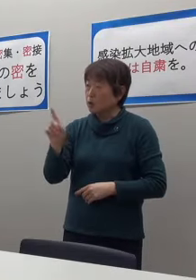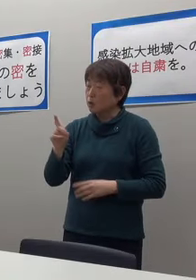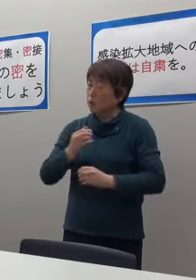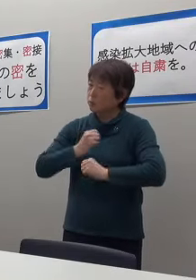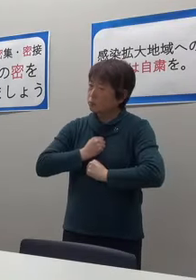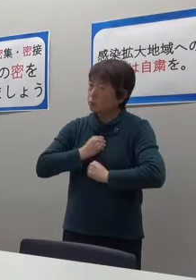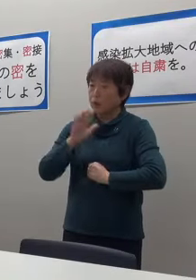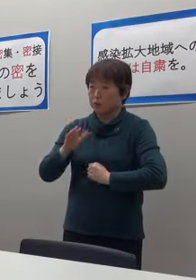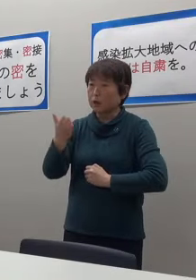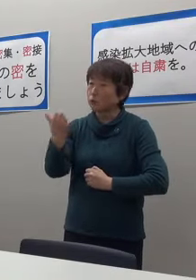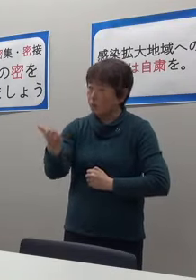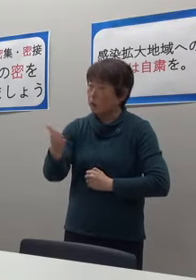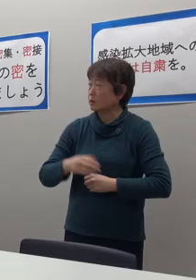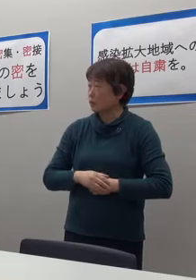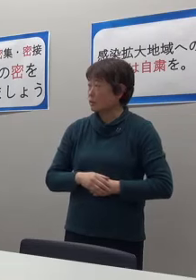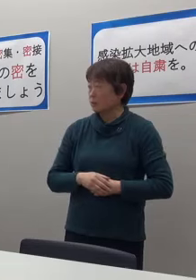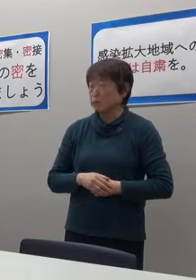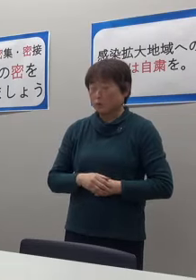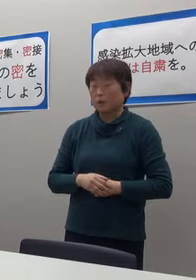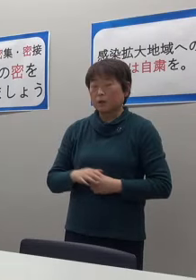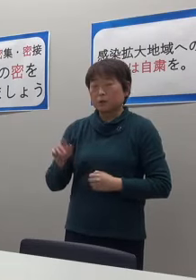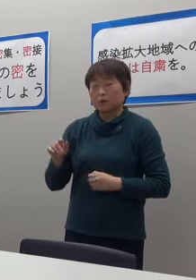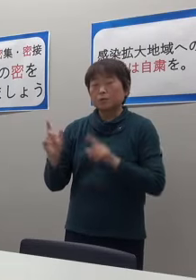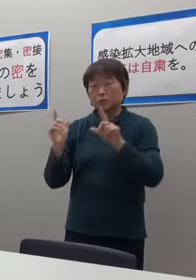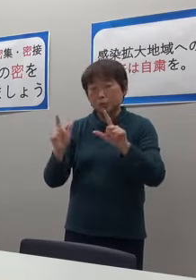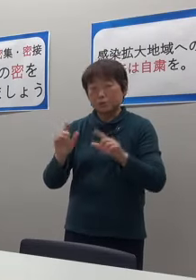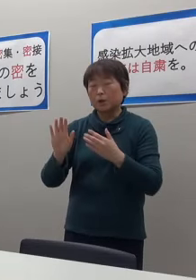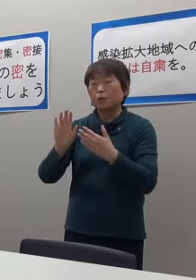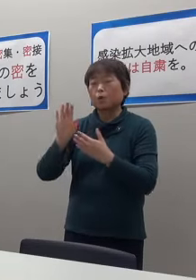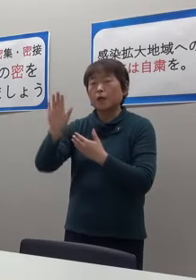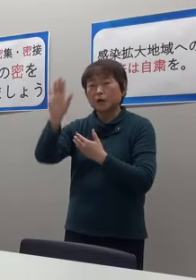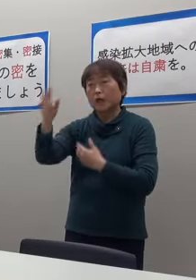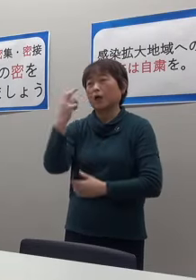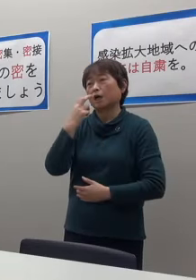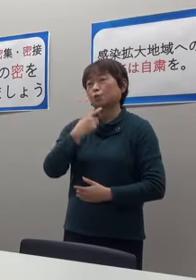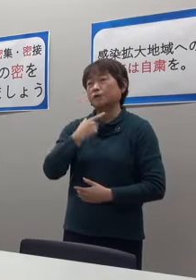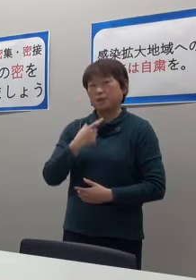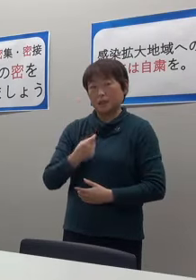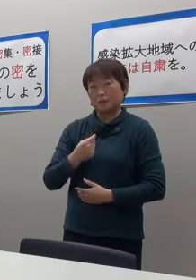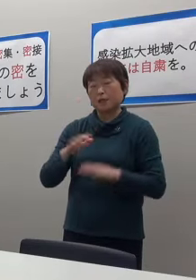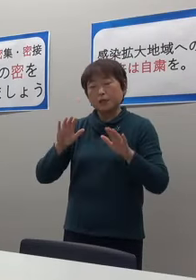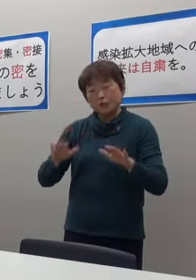認を行っていきたいというふうに思います。確認を行っていきたいと思っております。はい、